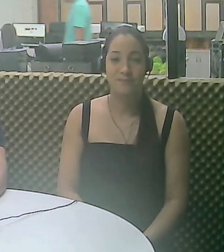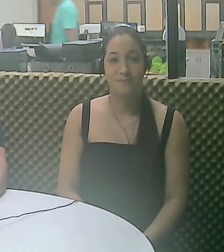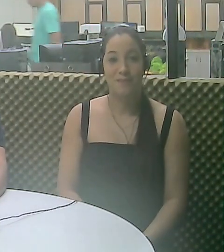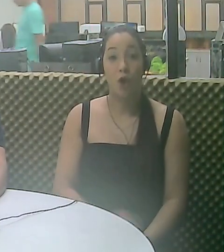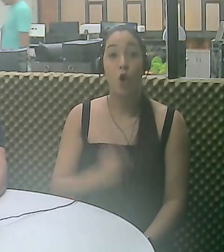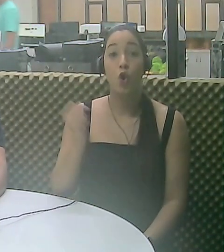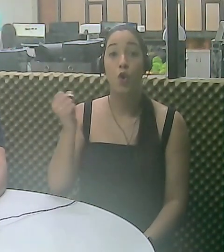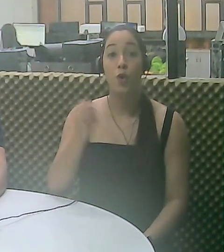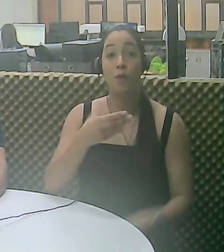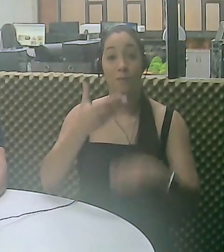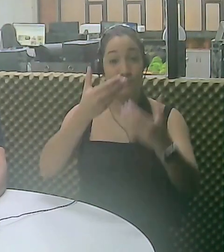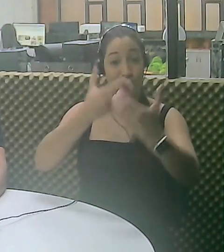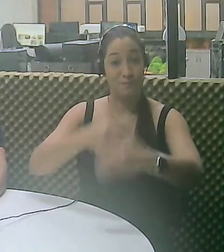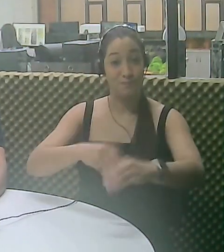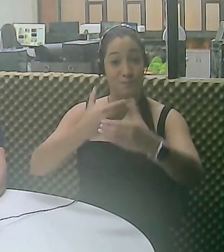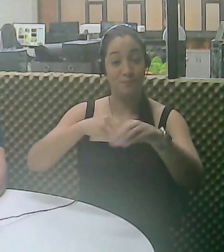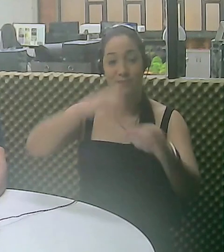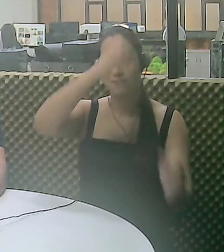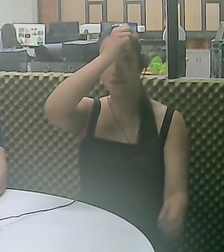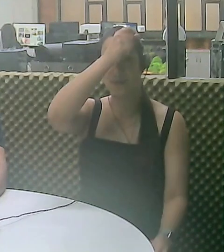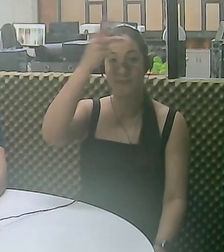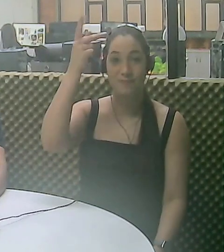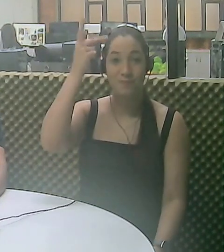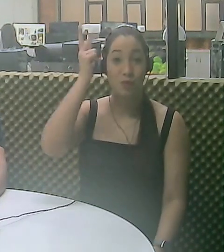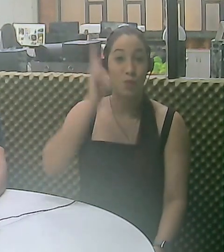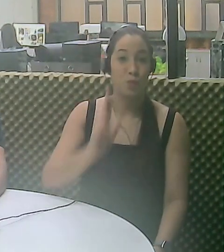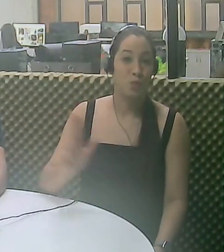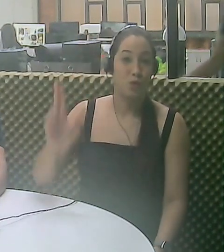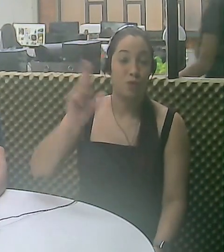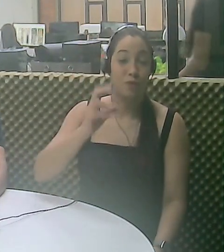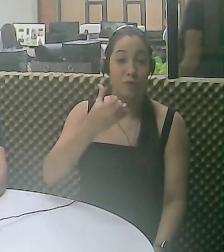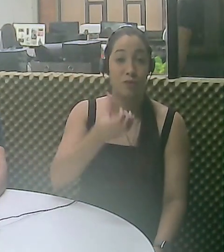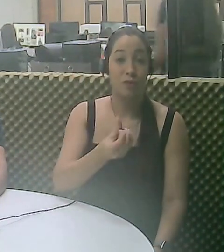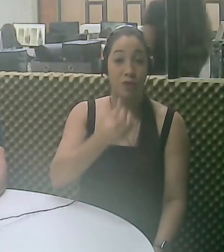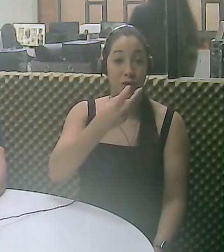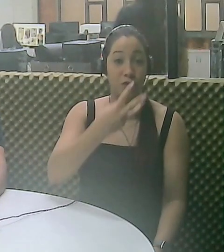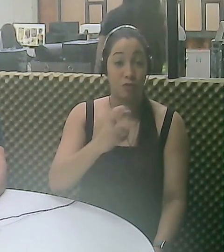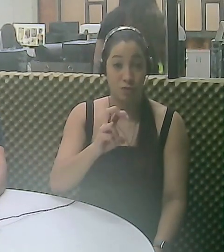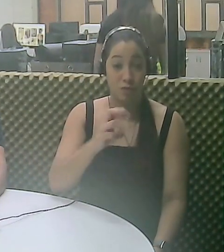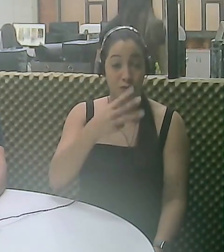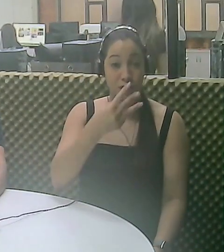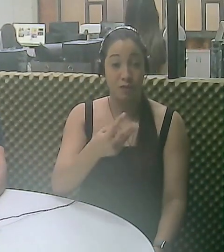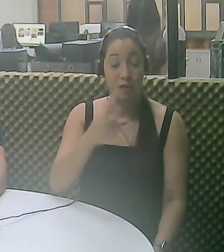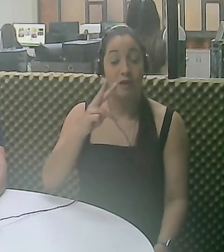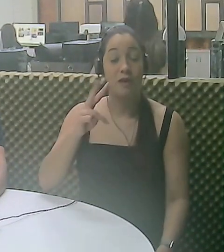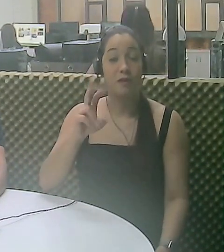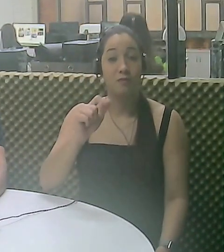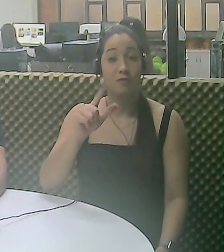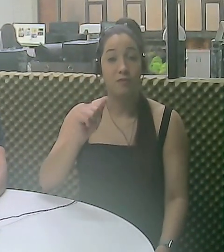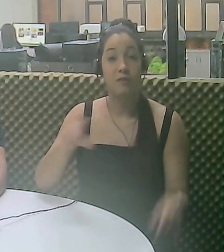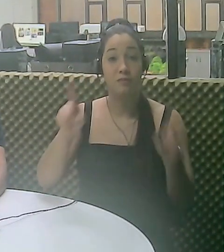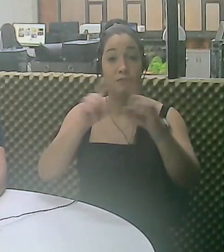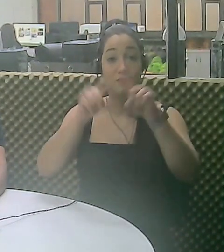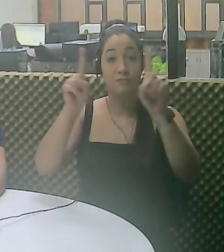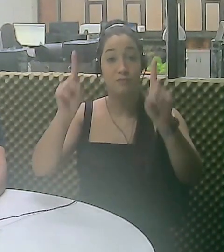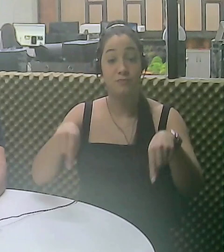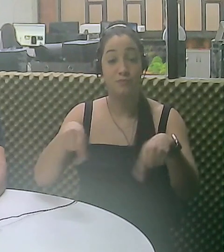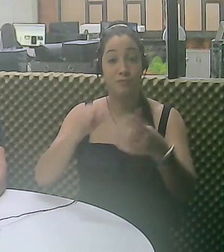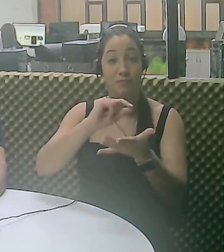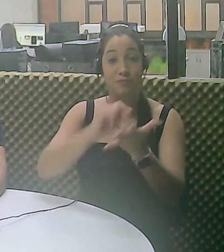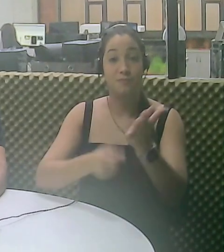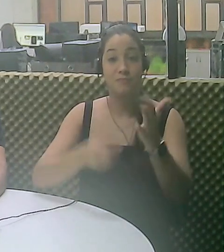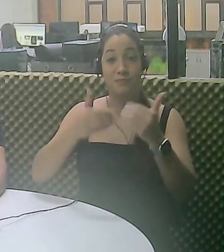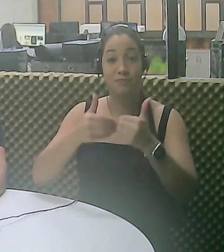novo concurso público da Prefeitura de Uberlândia, que oferece 653 vagas para cargos efetivos, segue com